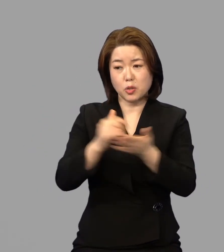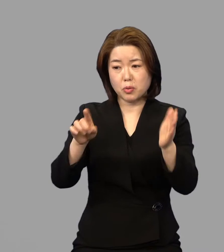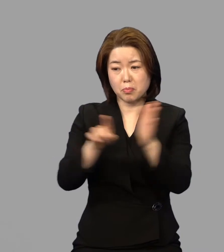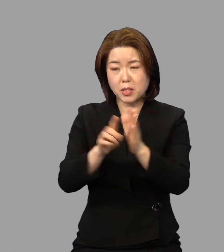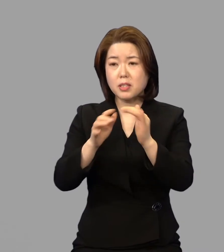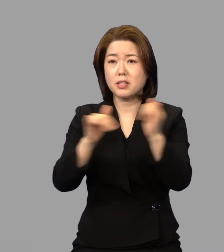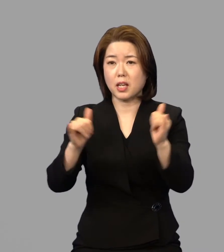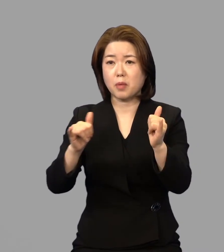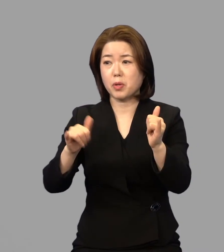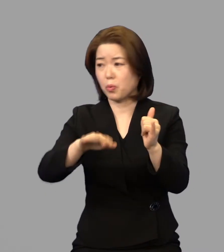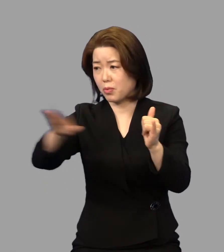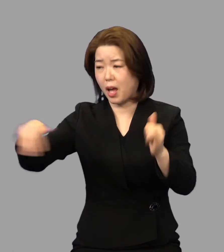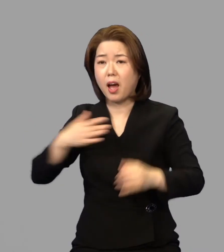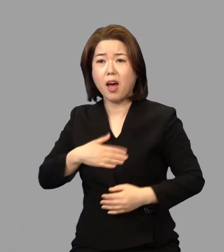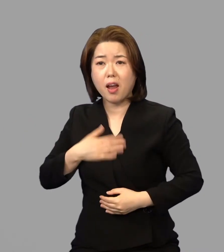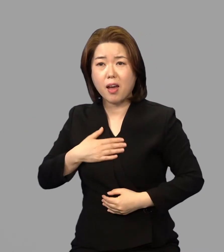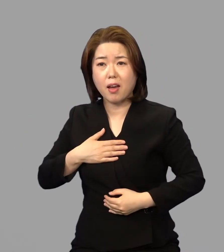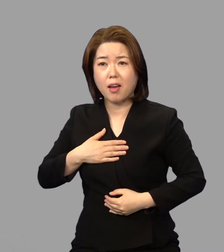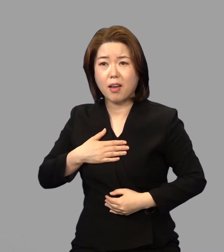알고 있는데